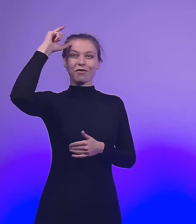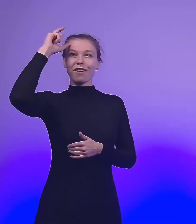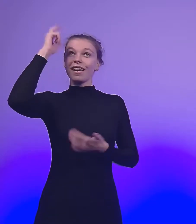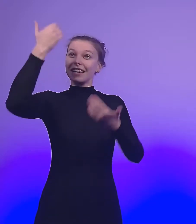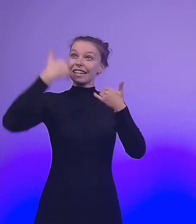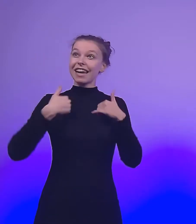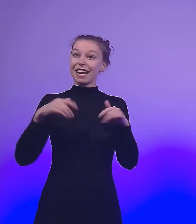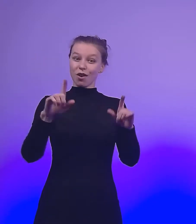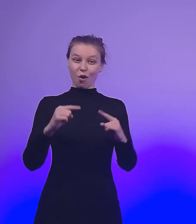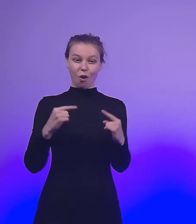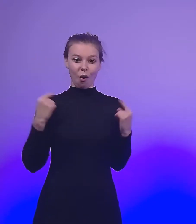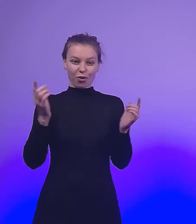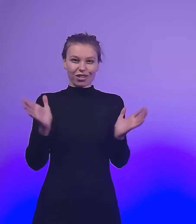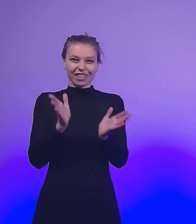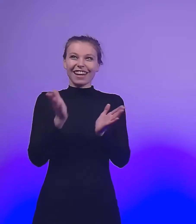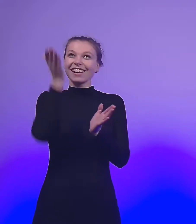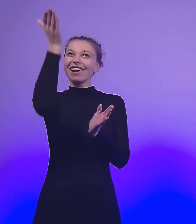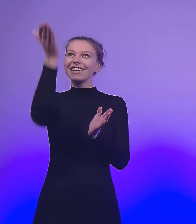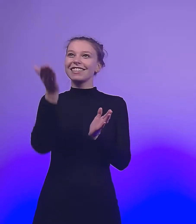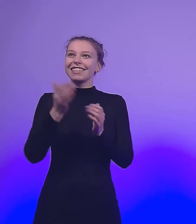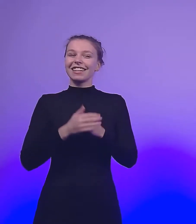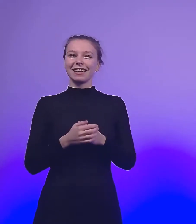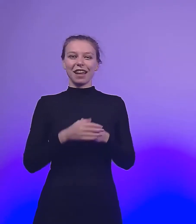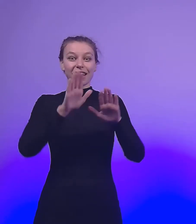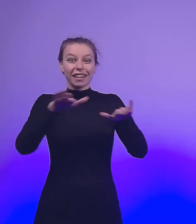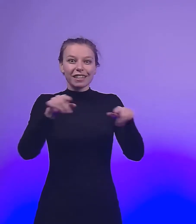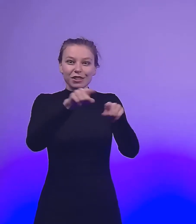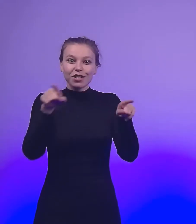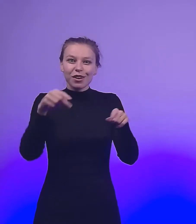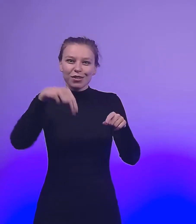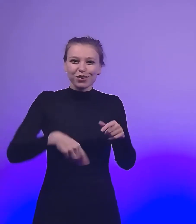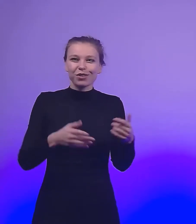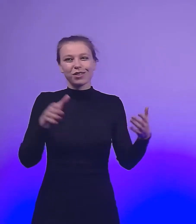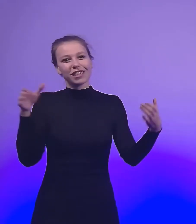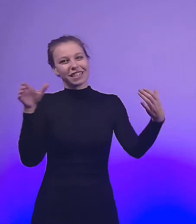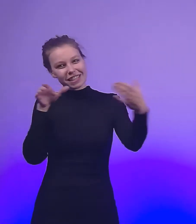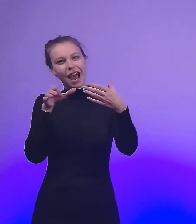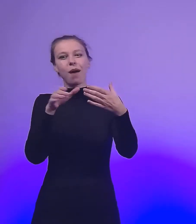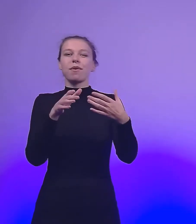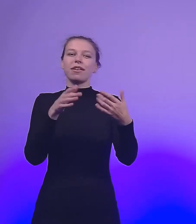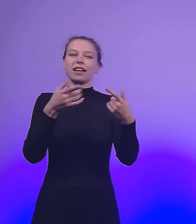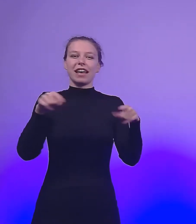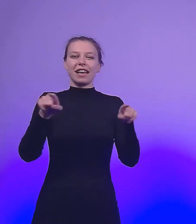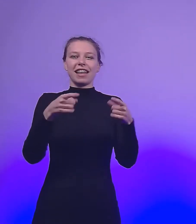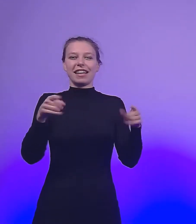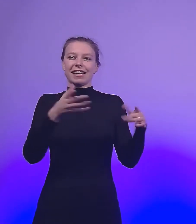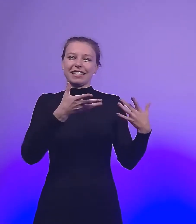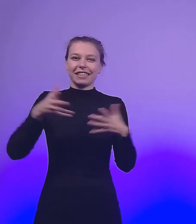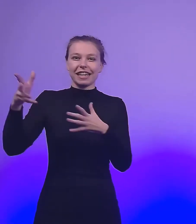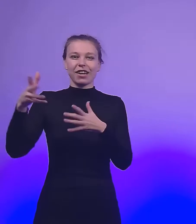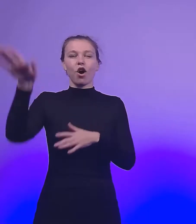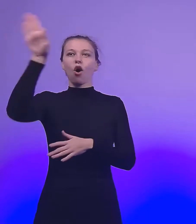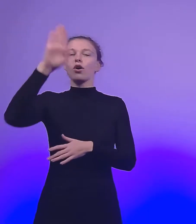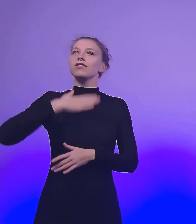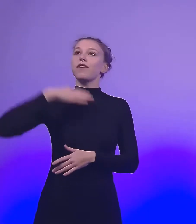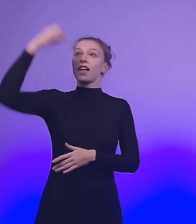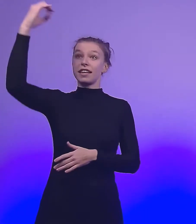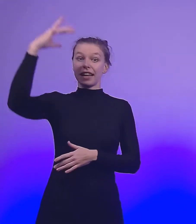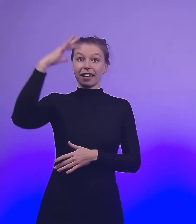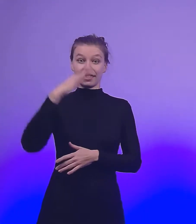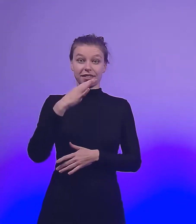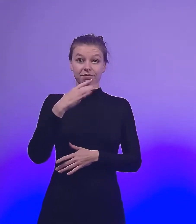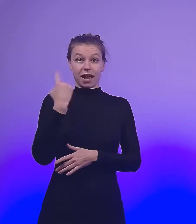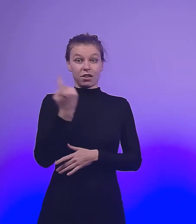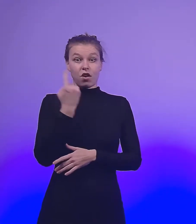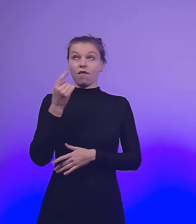onze herder is. Hey, en kids, we gaan nu met elkaar weer een lied zingen. God van licht. En dat lied dat gaat erover dat God